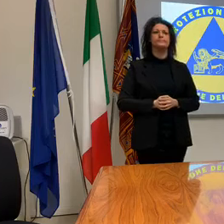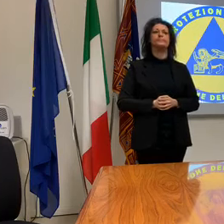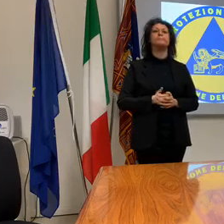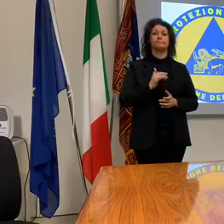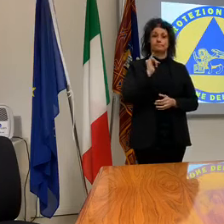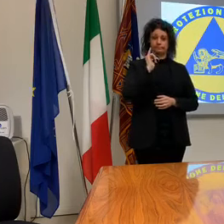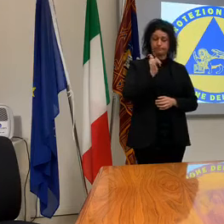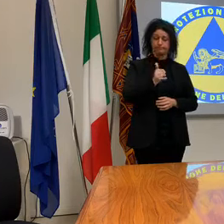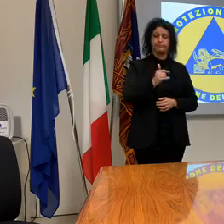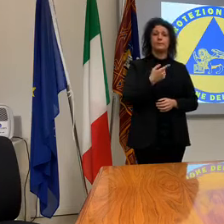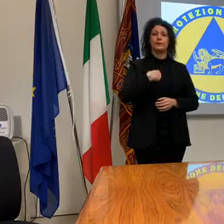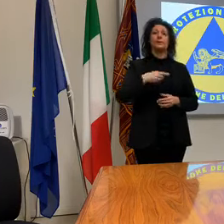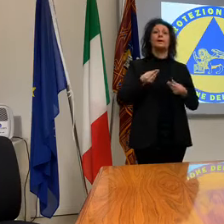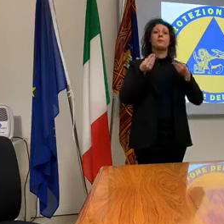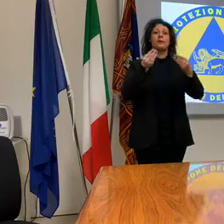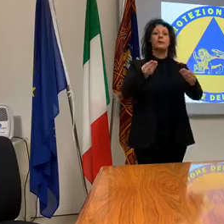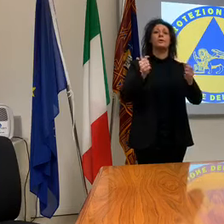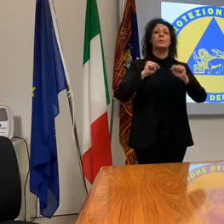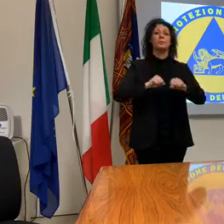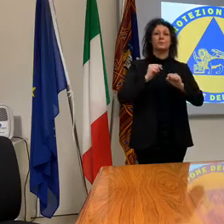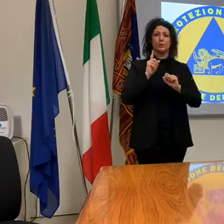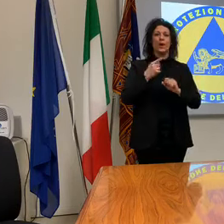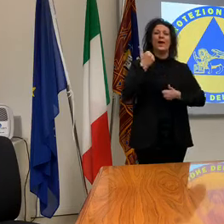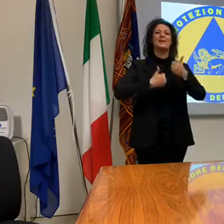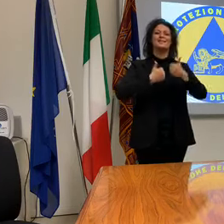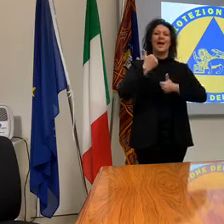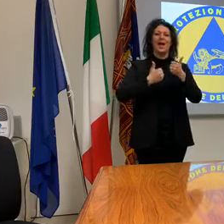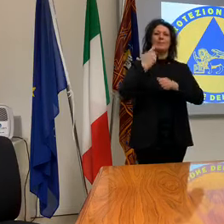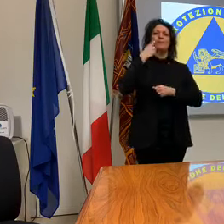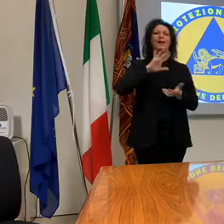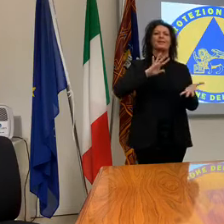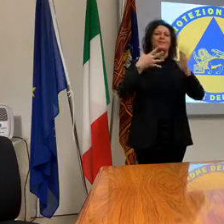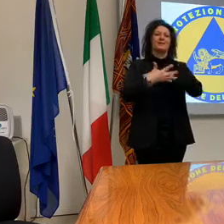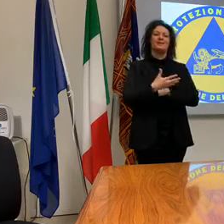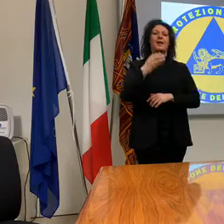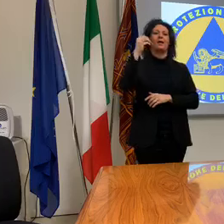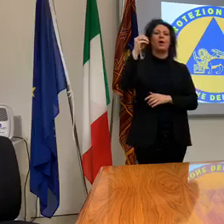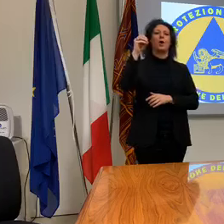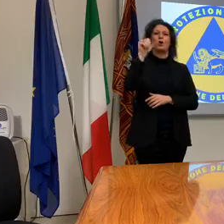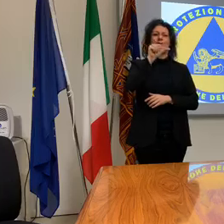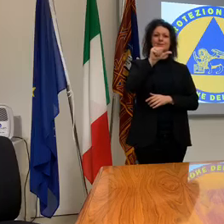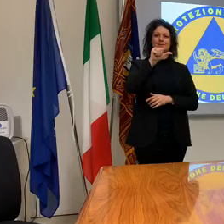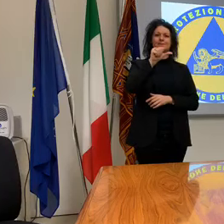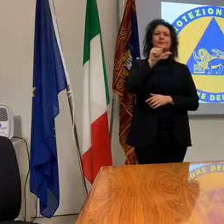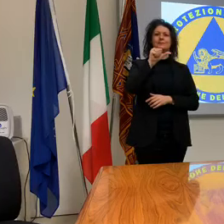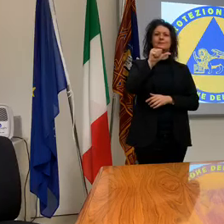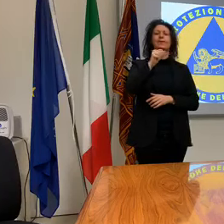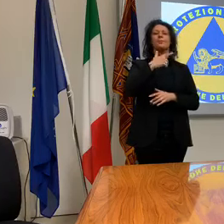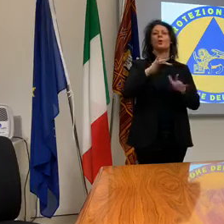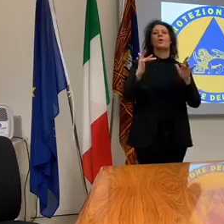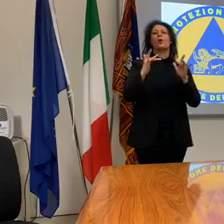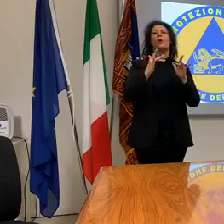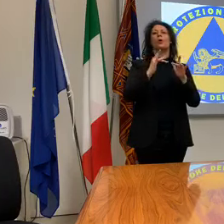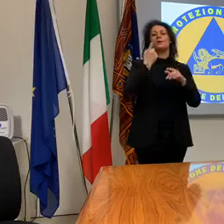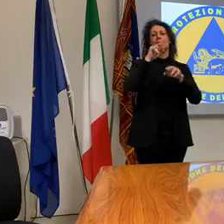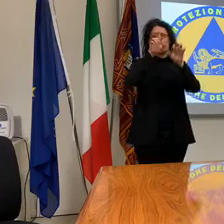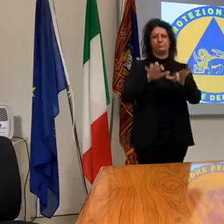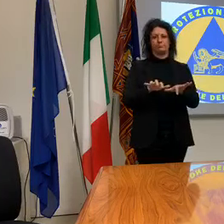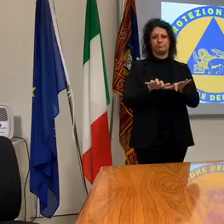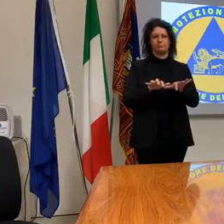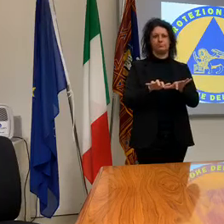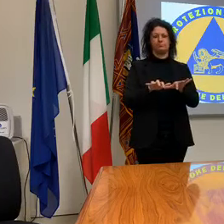possibilità di fare appunto gli esami telematici, quasi tutti, dobbiamo dire la verità, erano già accaparrati,